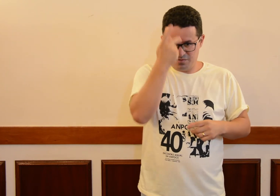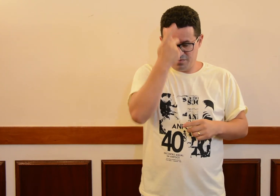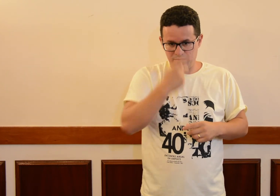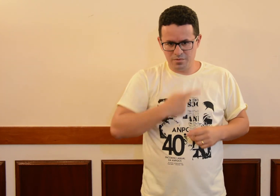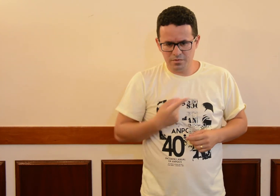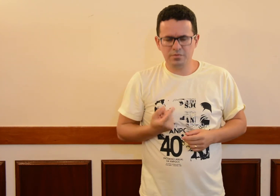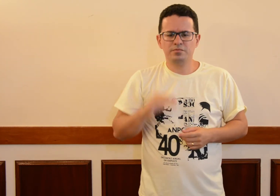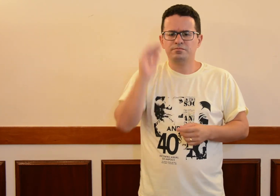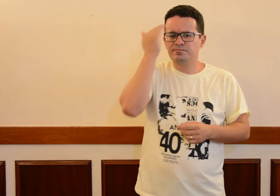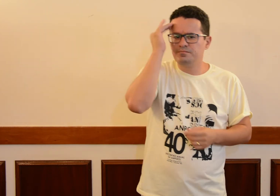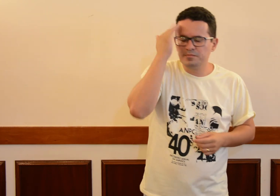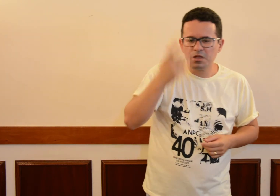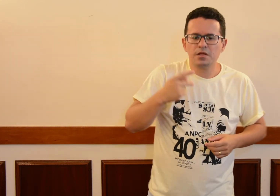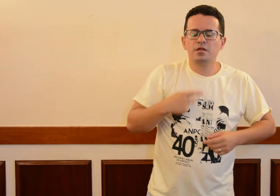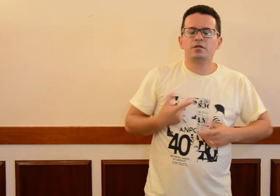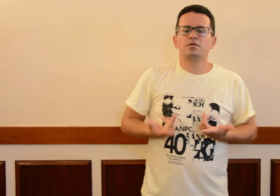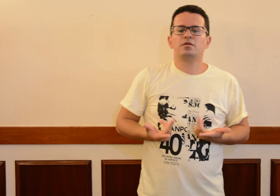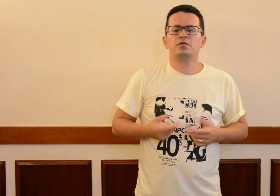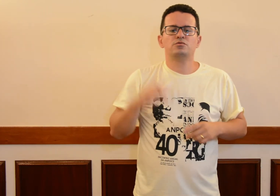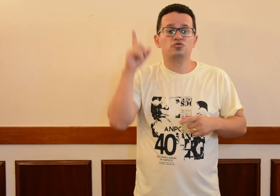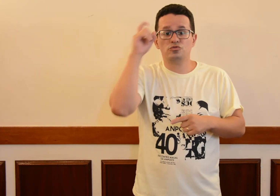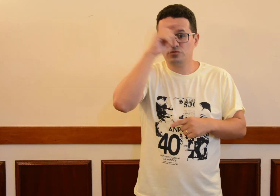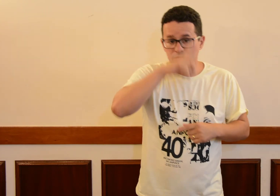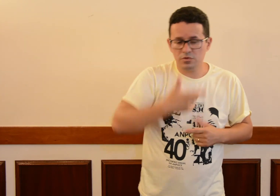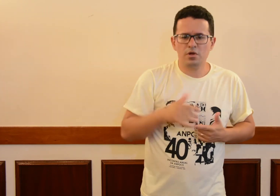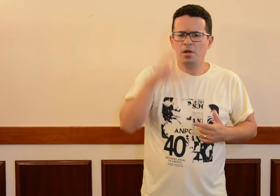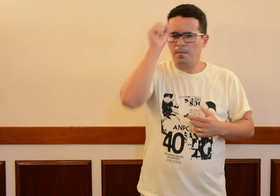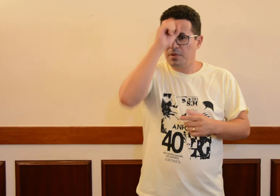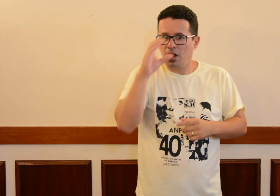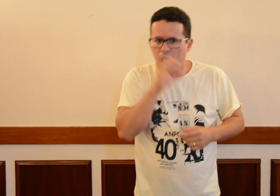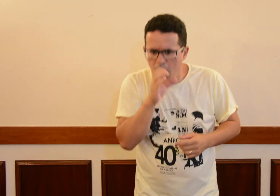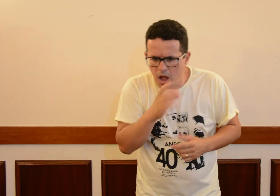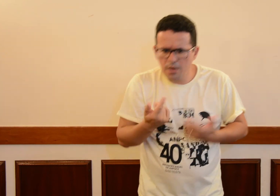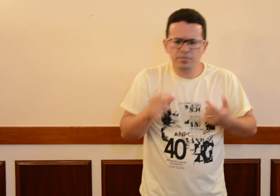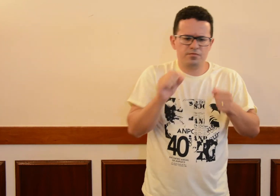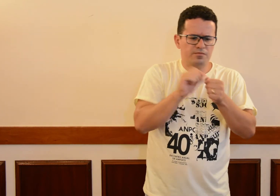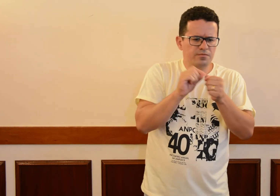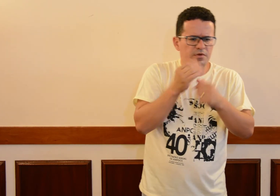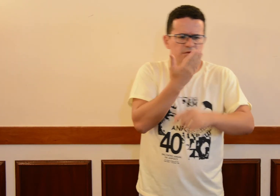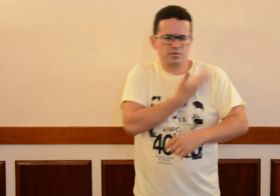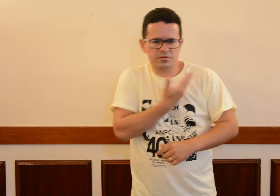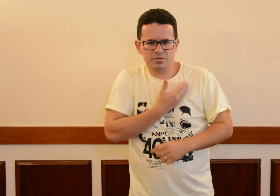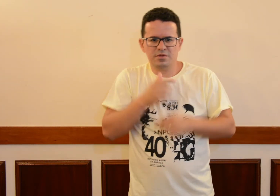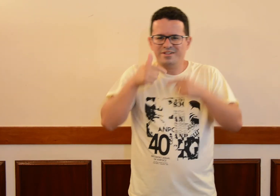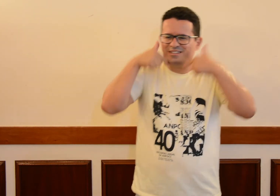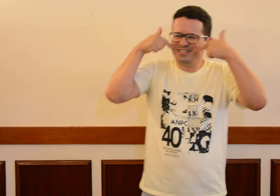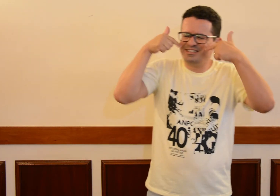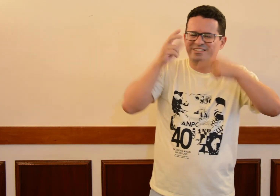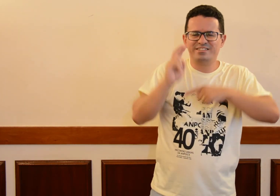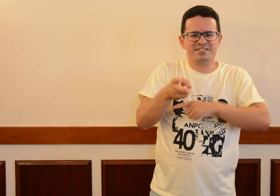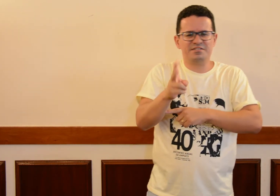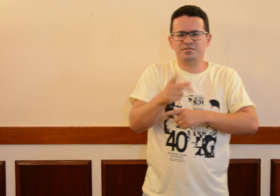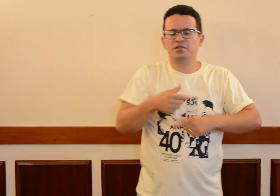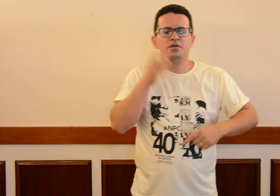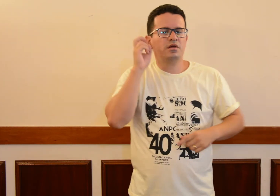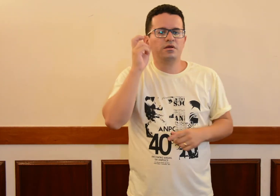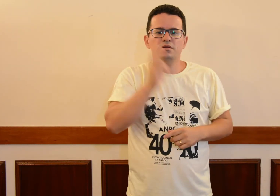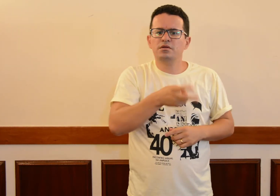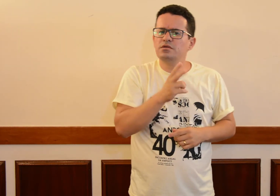si nesse sentido. As dificuldades de aprender rápido, de fazer amizades, seu sorriso constante, seus episódios de fragilidade